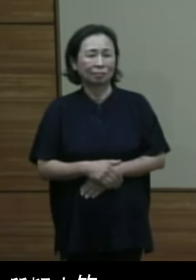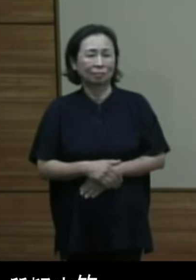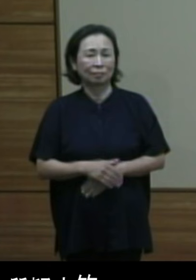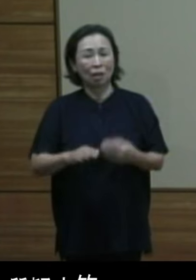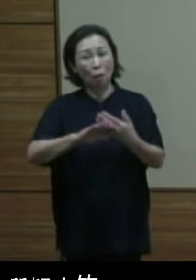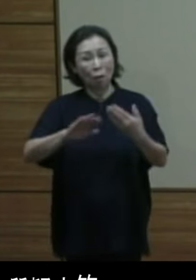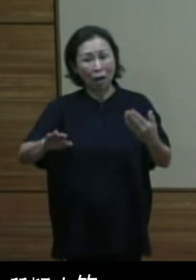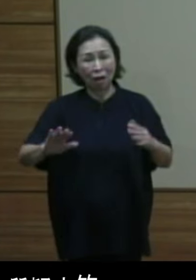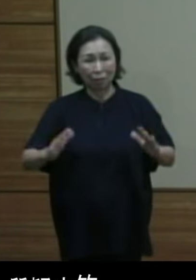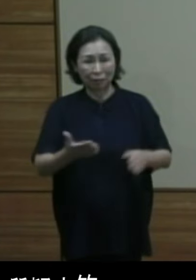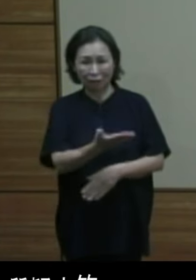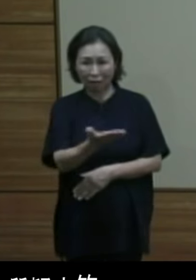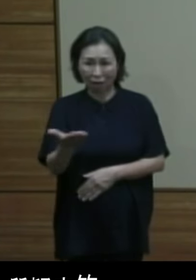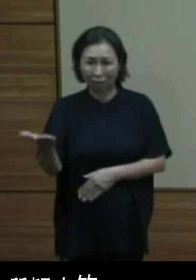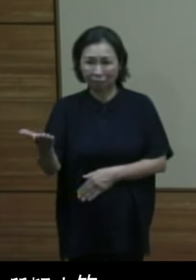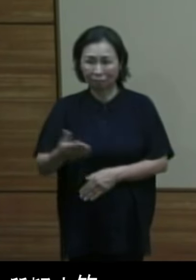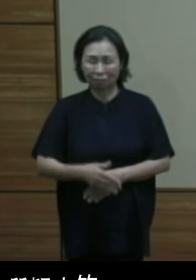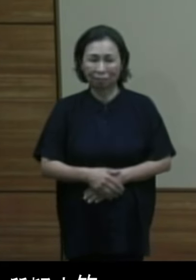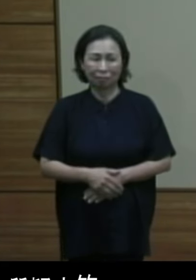その他ございませんか。